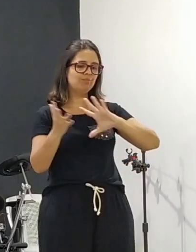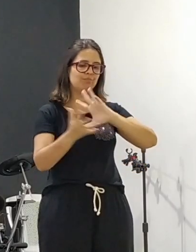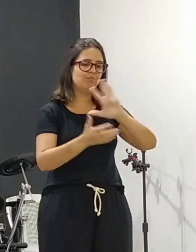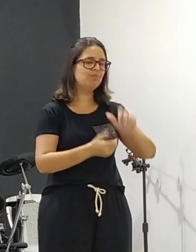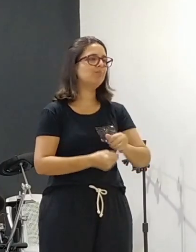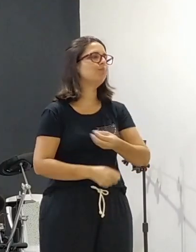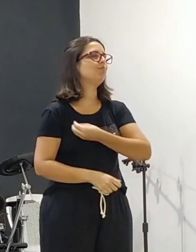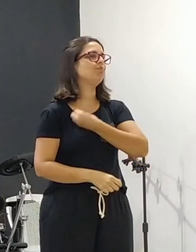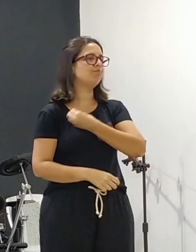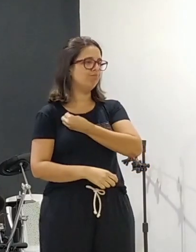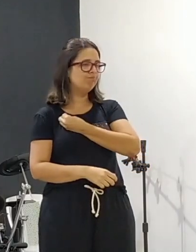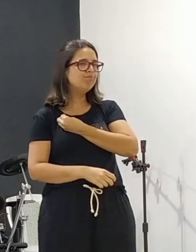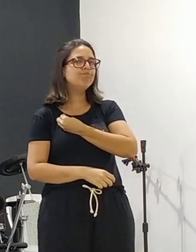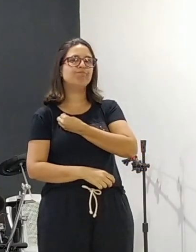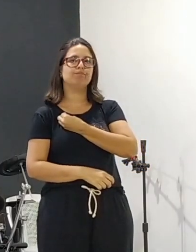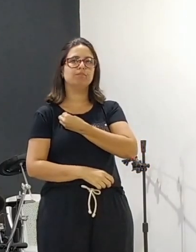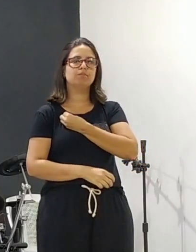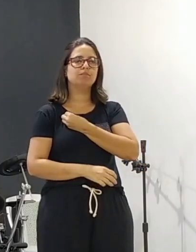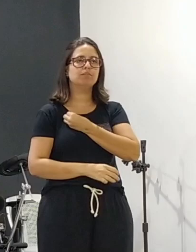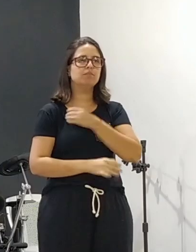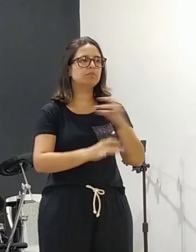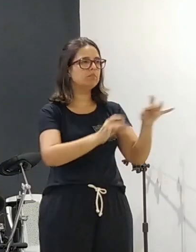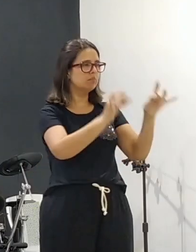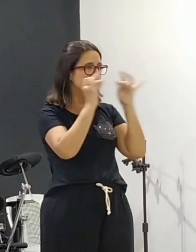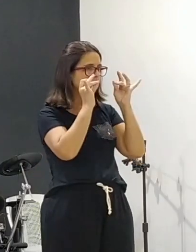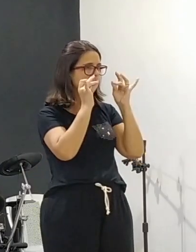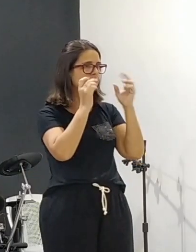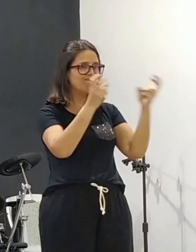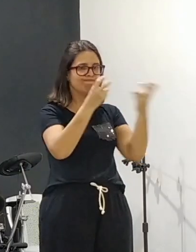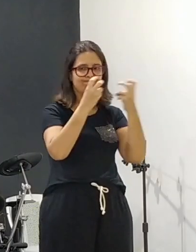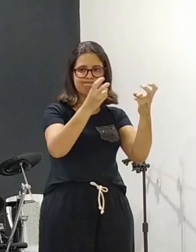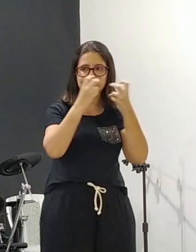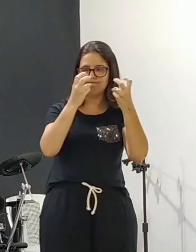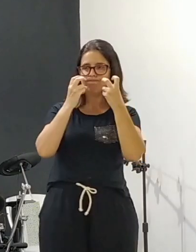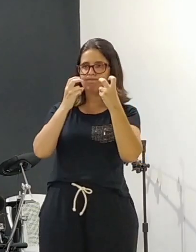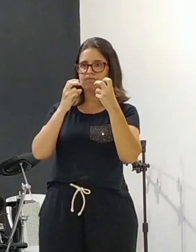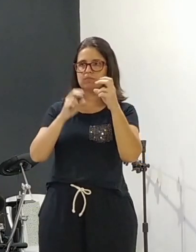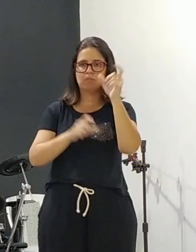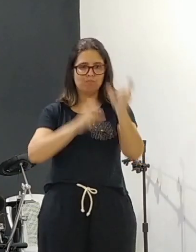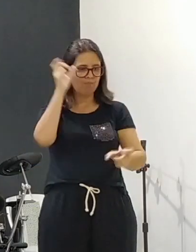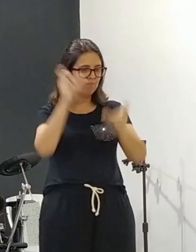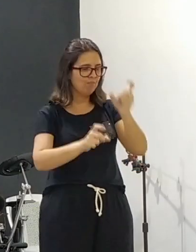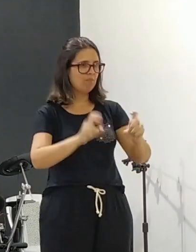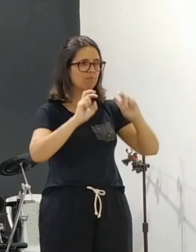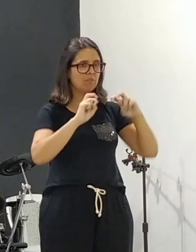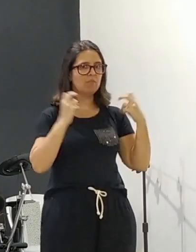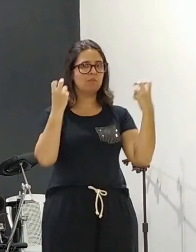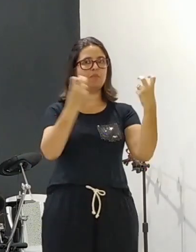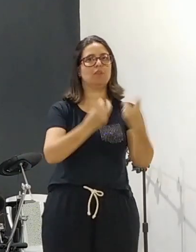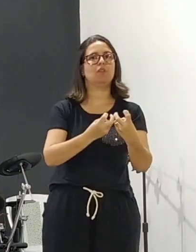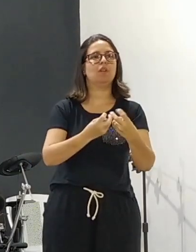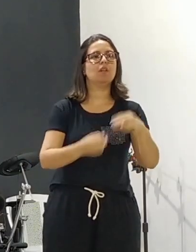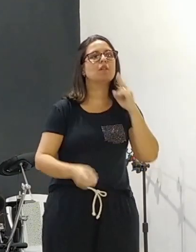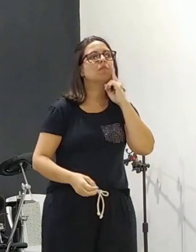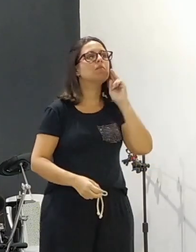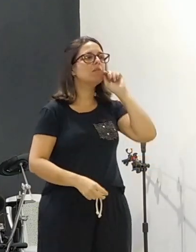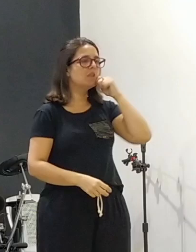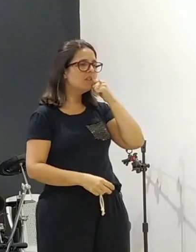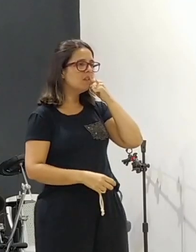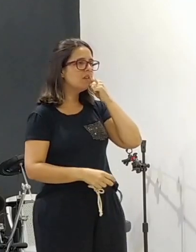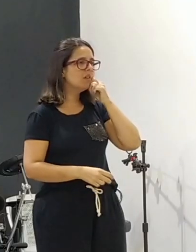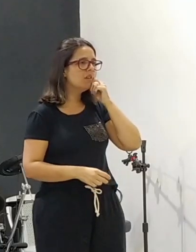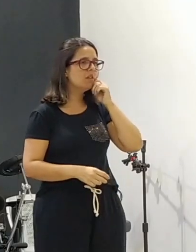desse mundo. Pode parar e prestar atenção nisso. Pessoas que estão sentadas nos bancos das igrejas, tomando a ceia, muitas